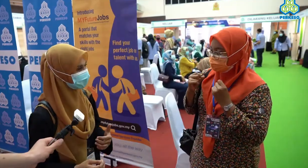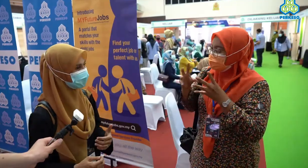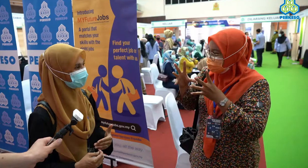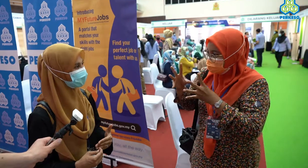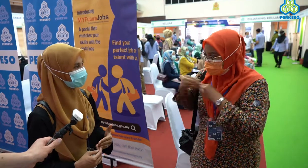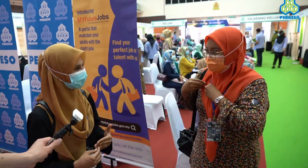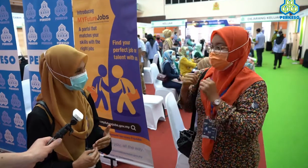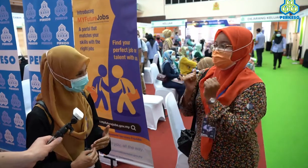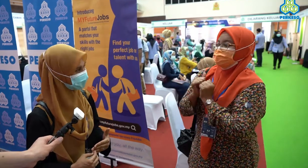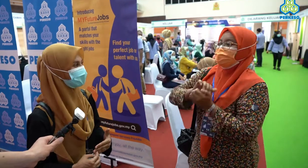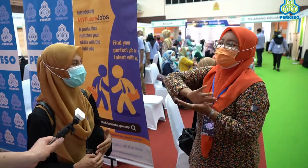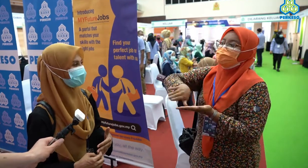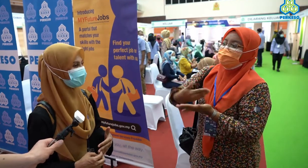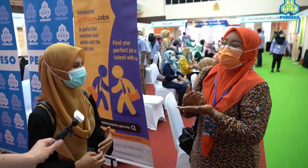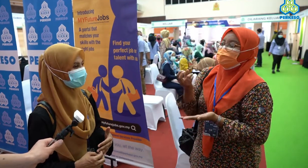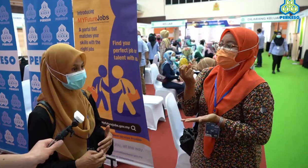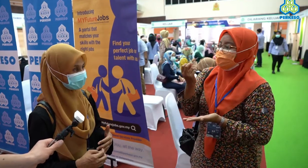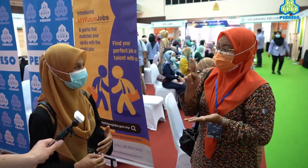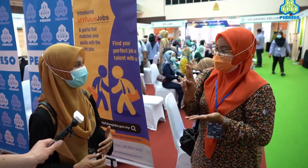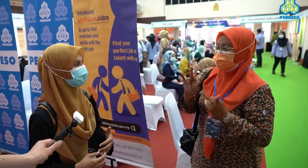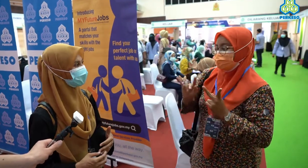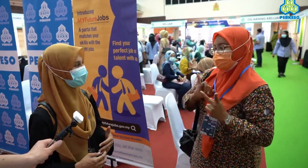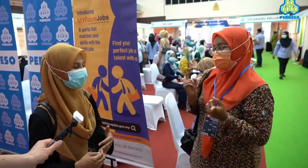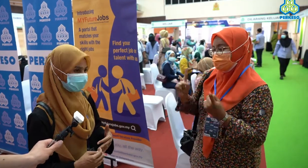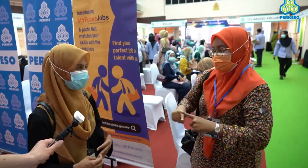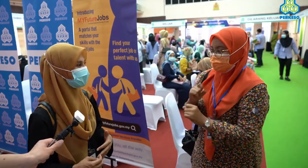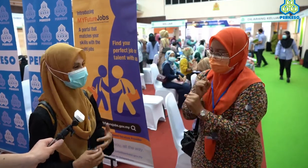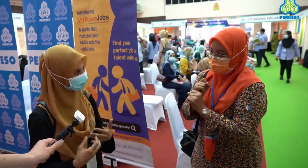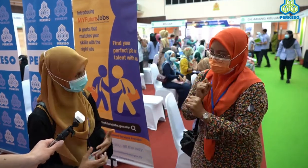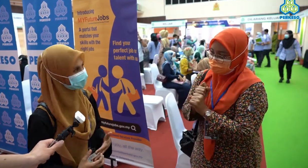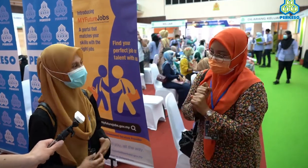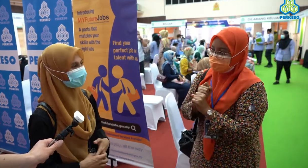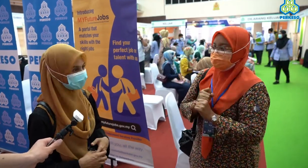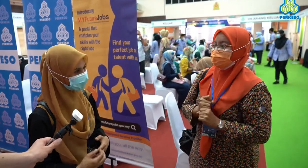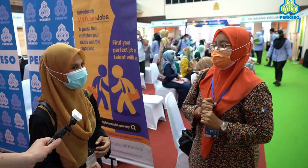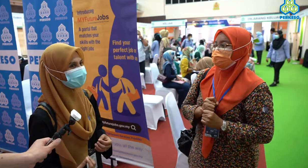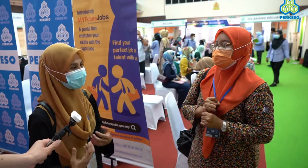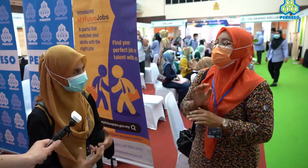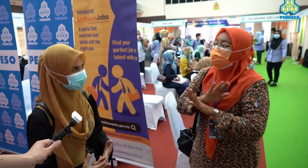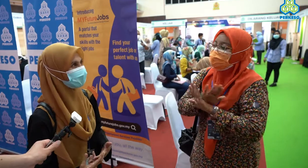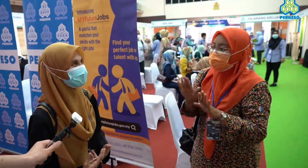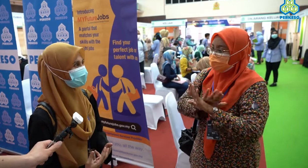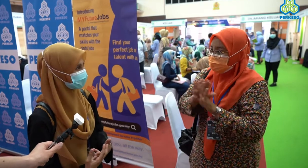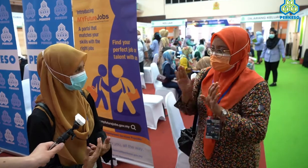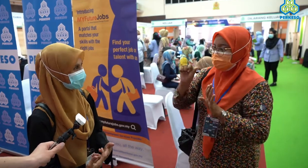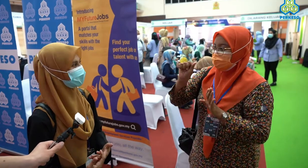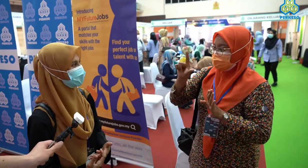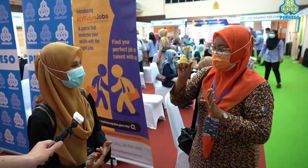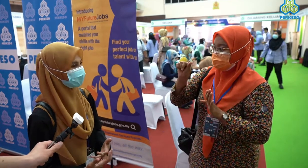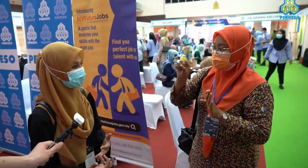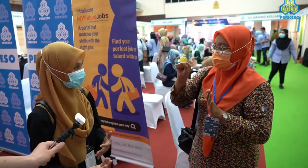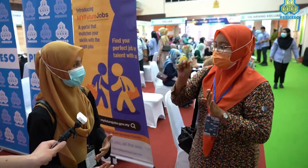daripada itu, saya harap majikan dapat menerima kami golongan OKU untuk masuk bekerja